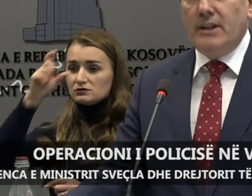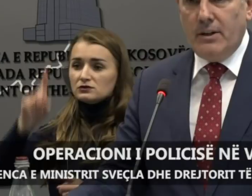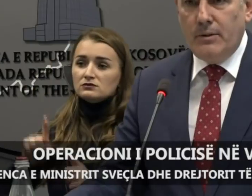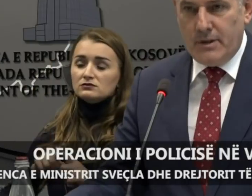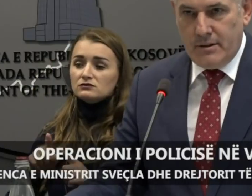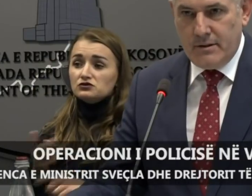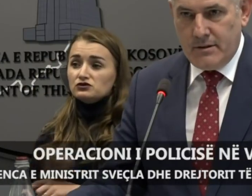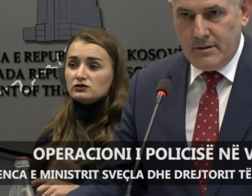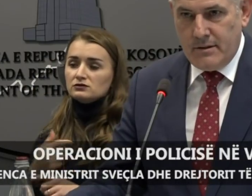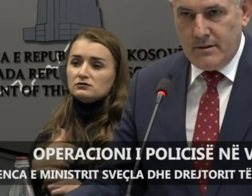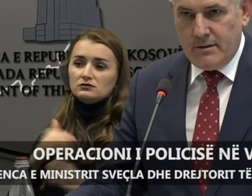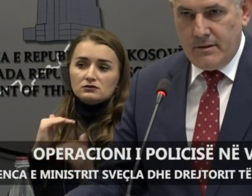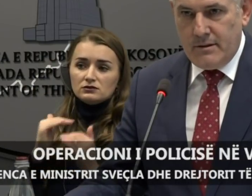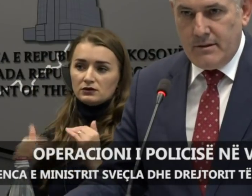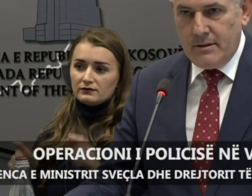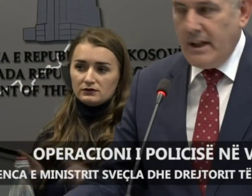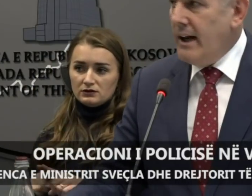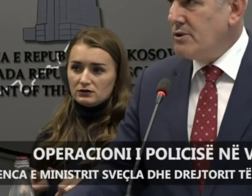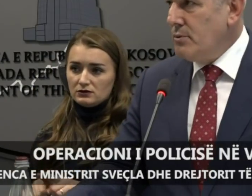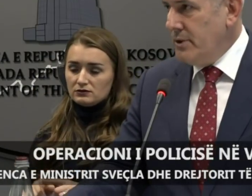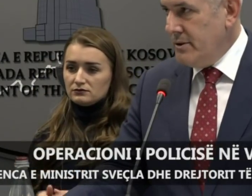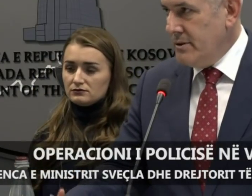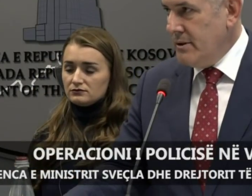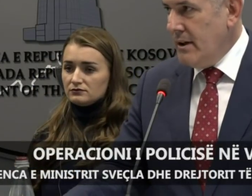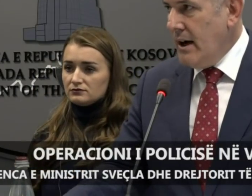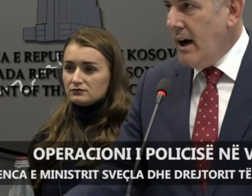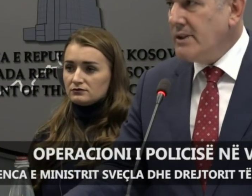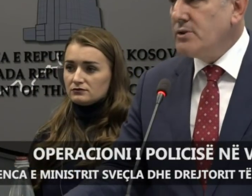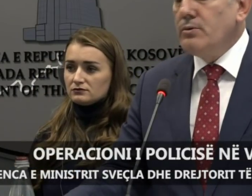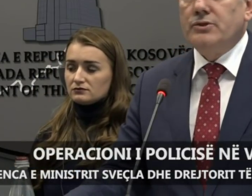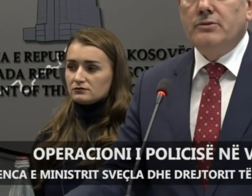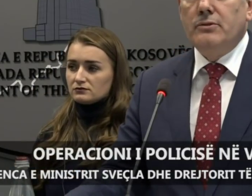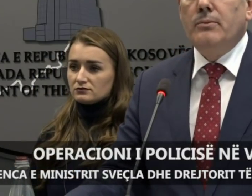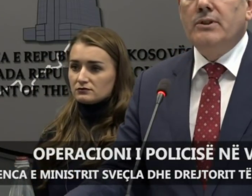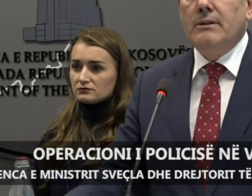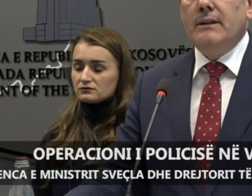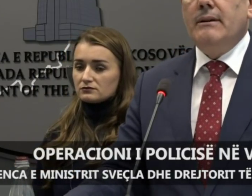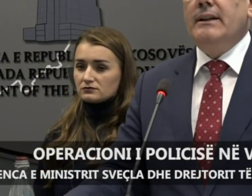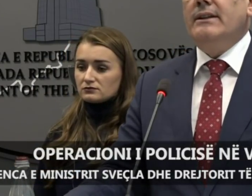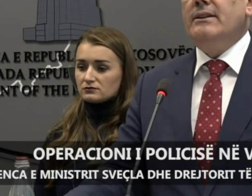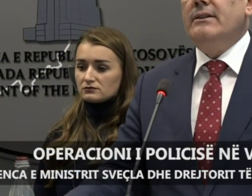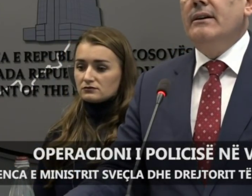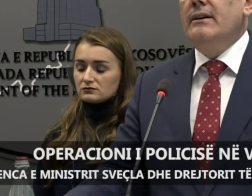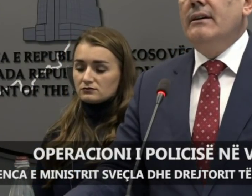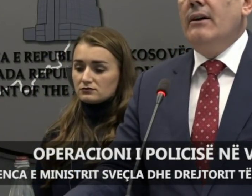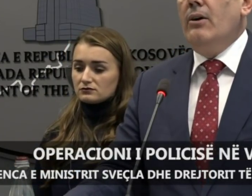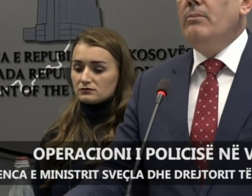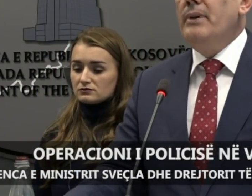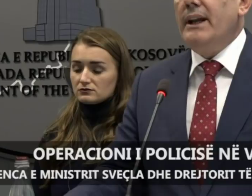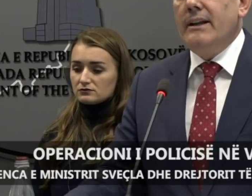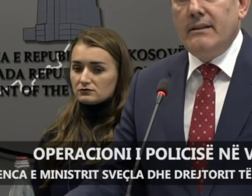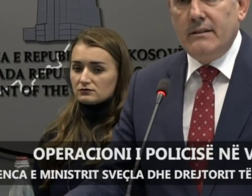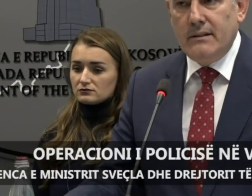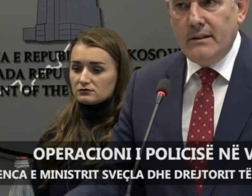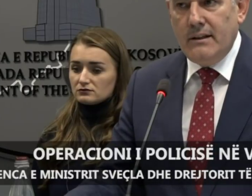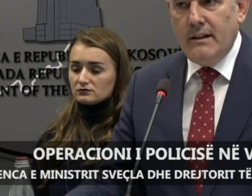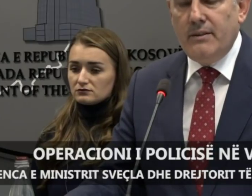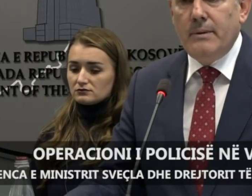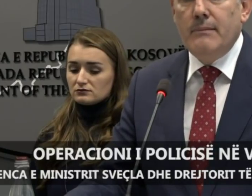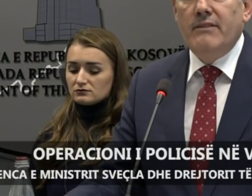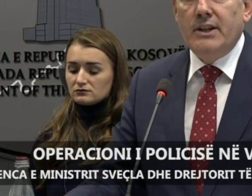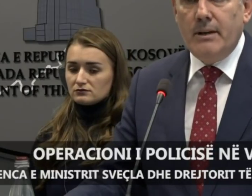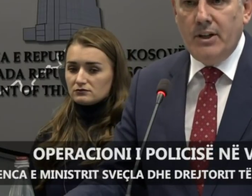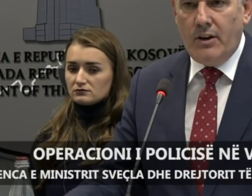represioni shtetëror ndaj askujt. Askush nuk mund të jetë ombrell